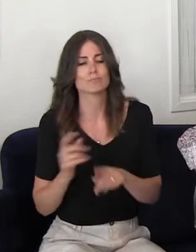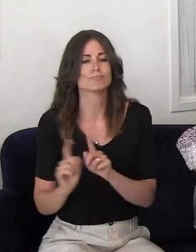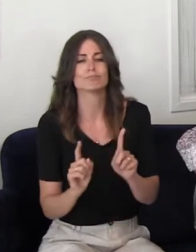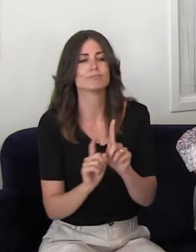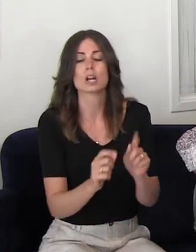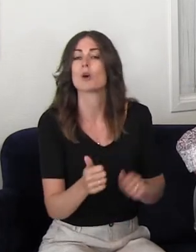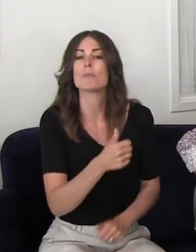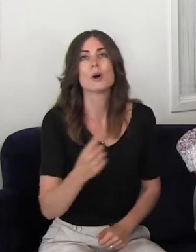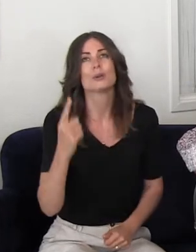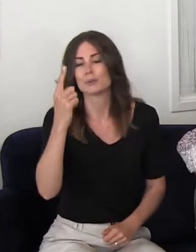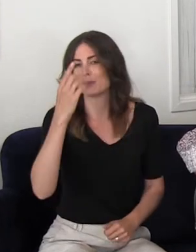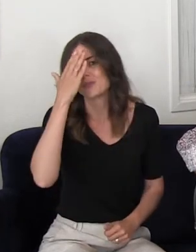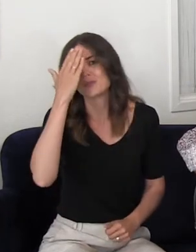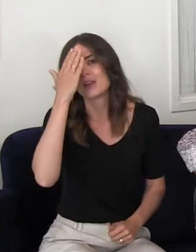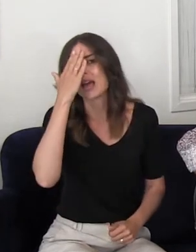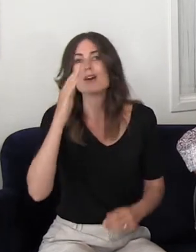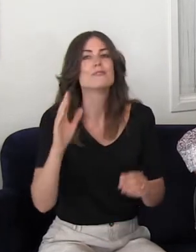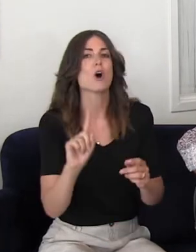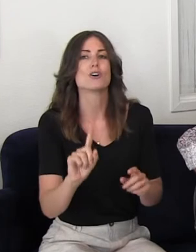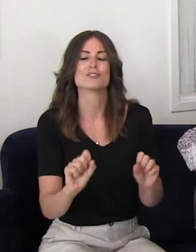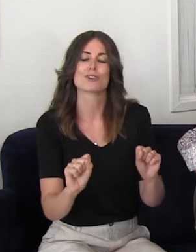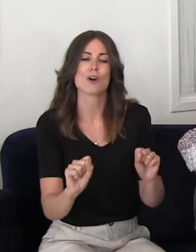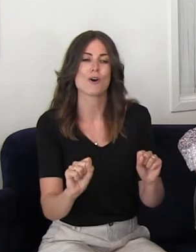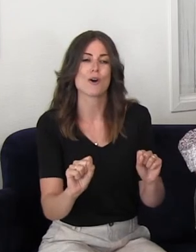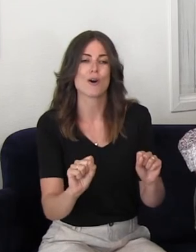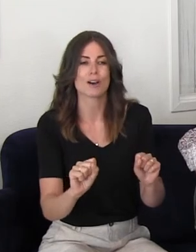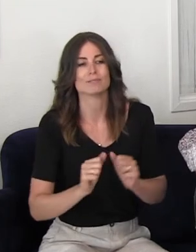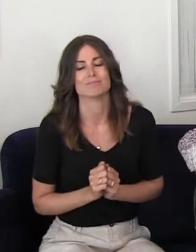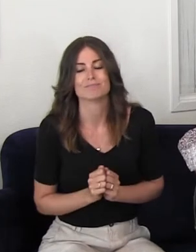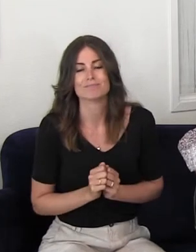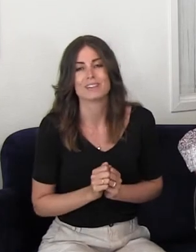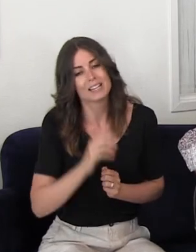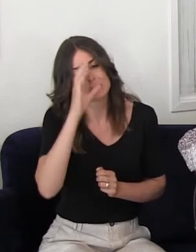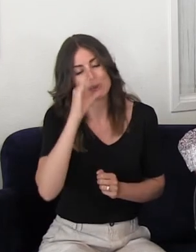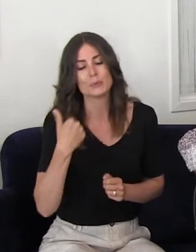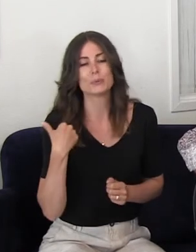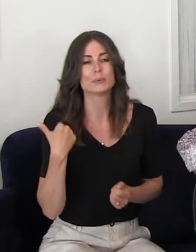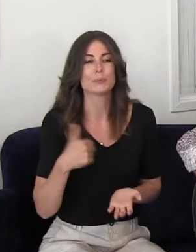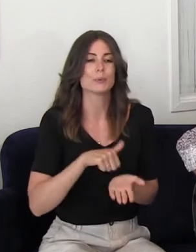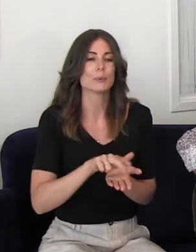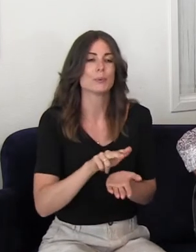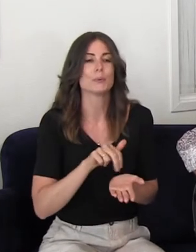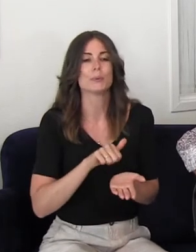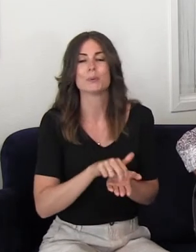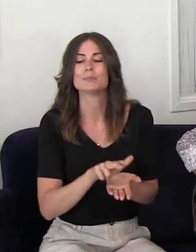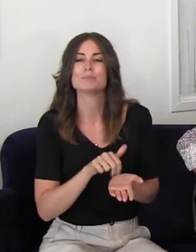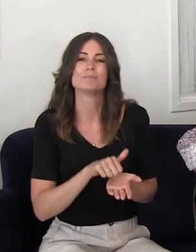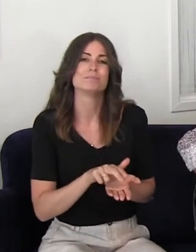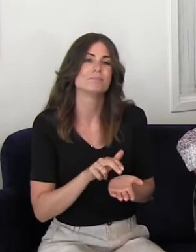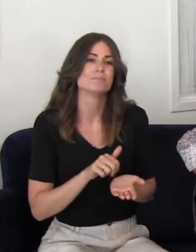Vår herre, ingen annan vet vart hans kosa står. En luffare är ute och går.